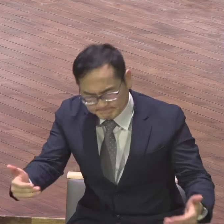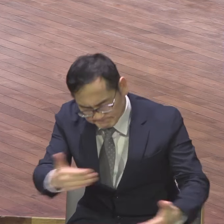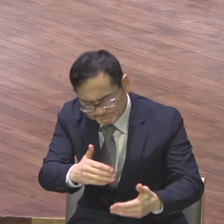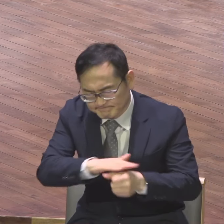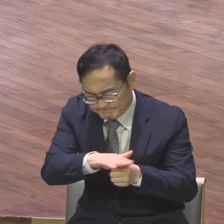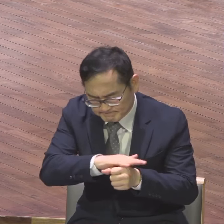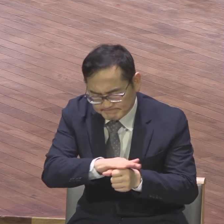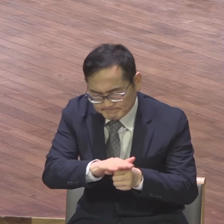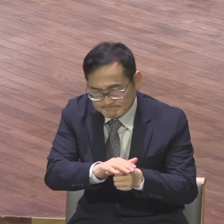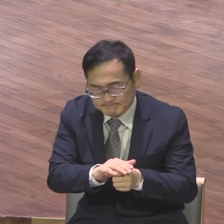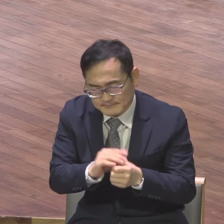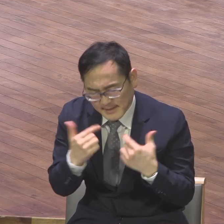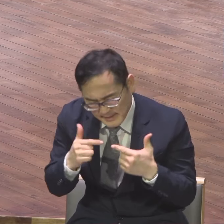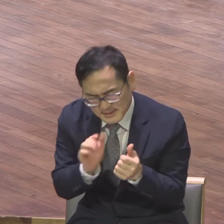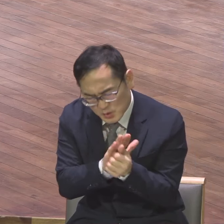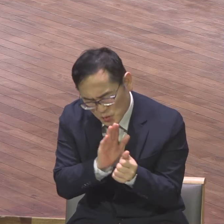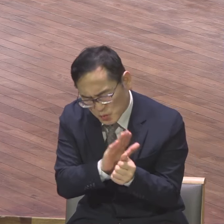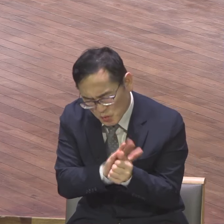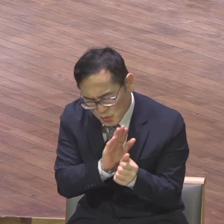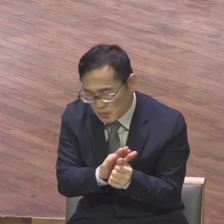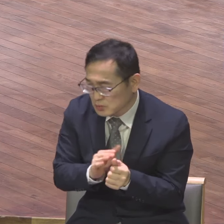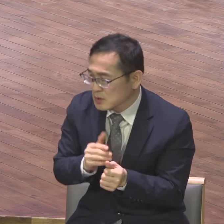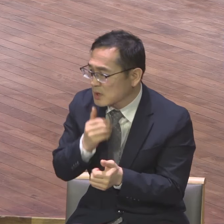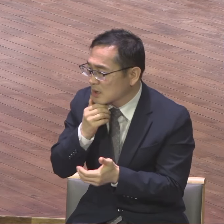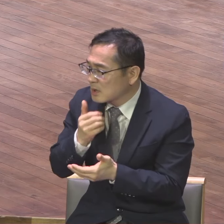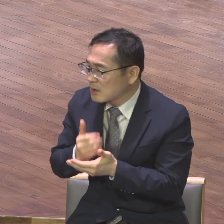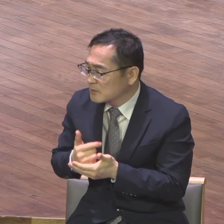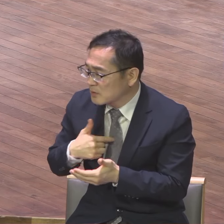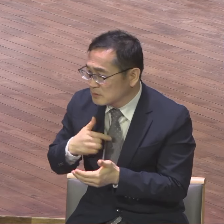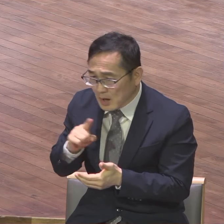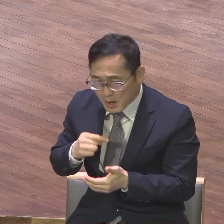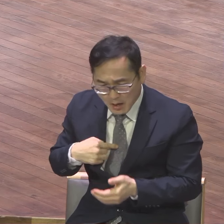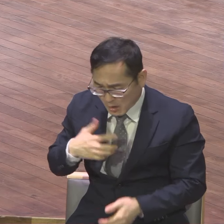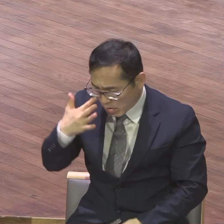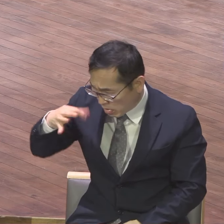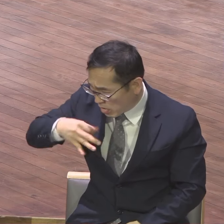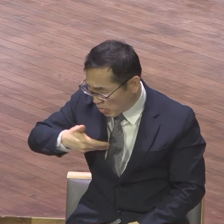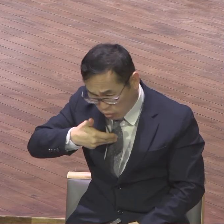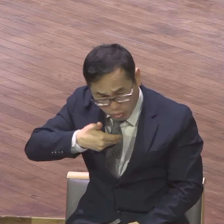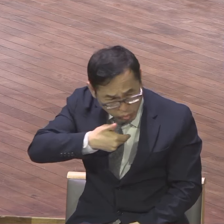상대방이 여기 반응하는 것입니다. 감동이 오는 것입니다.